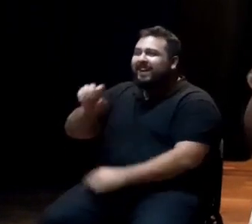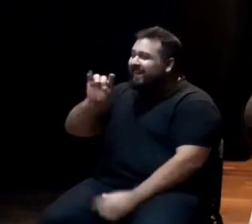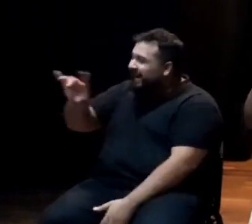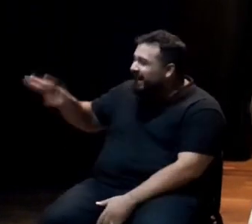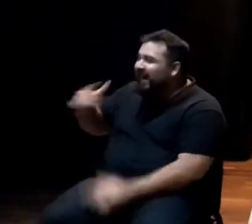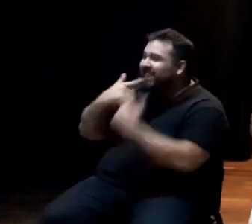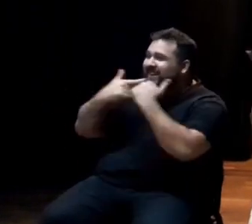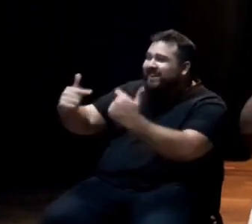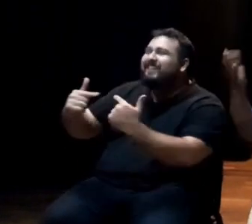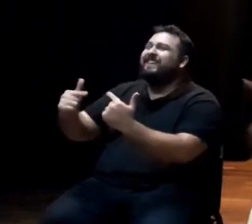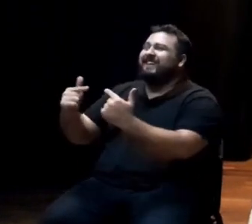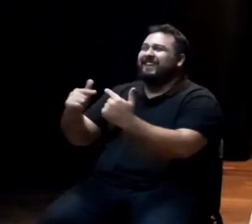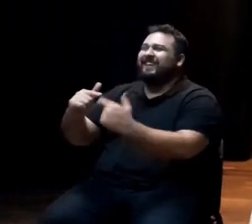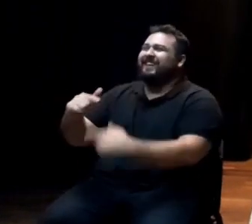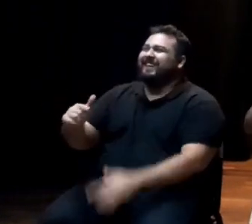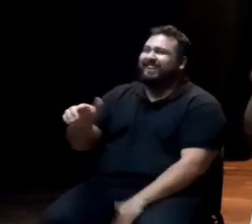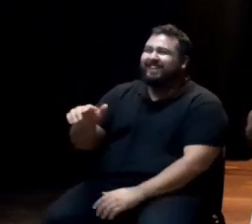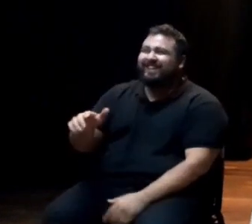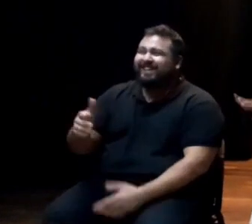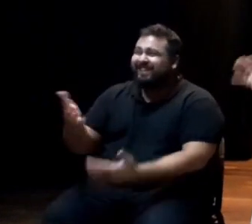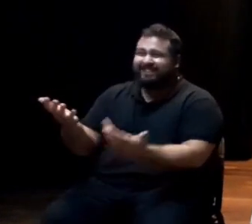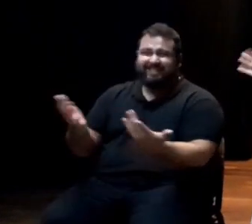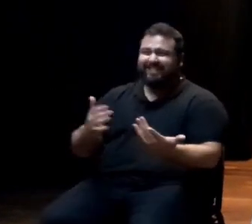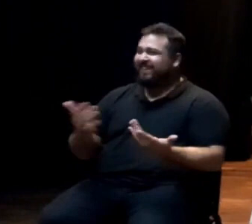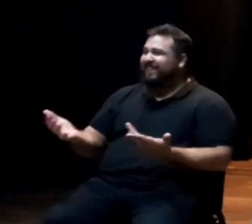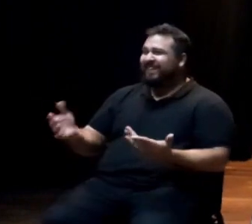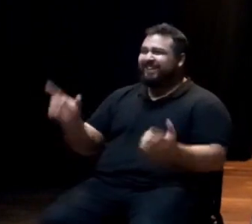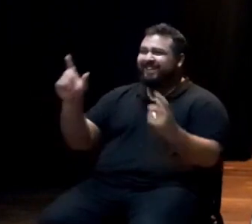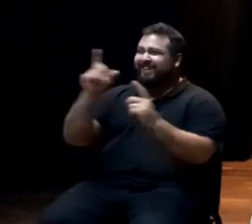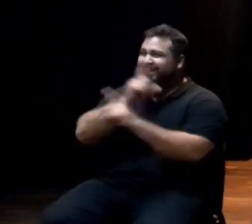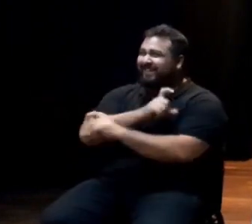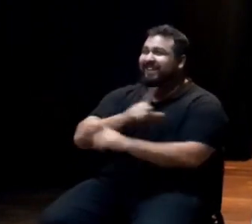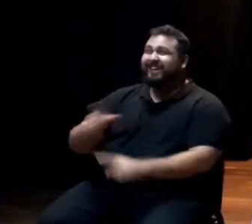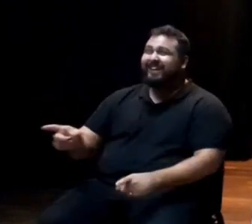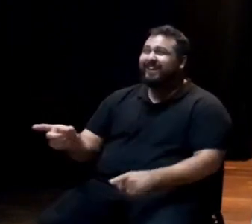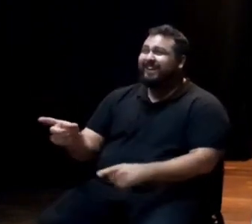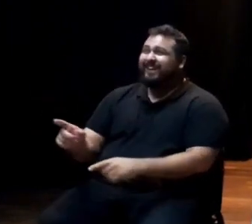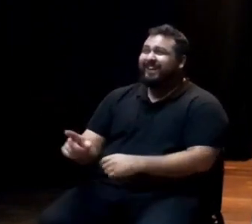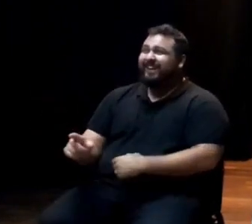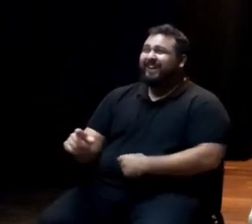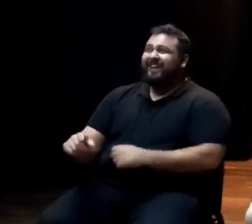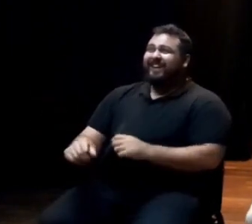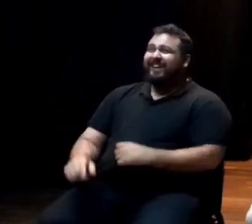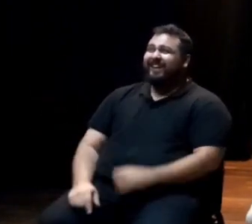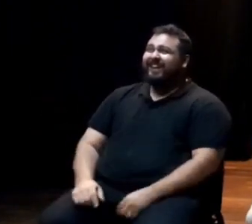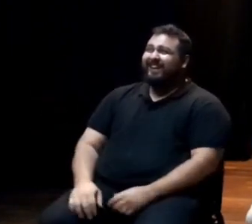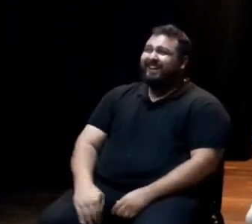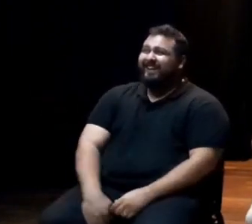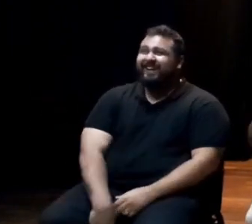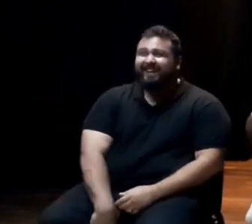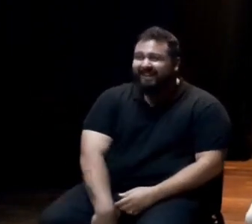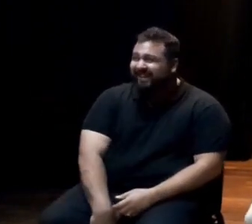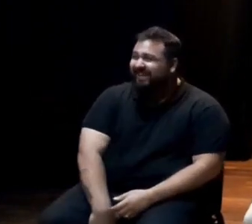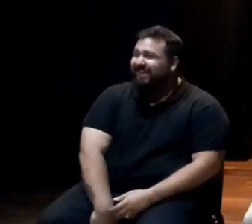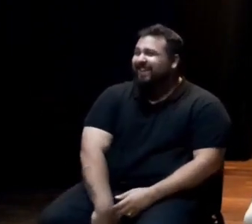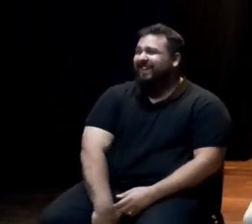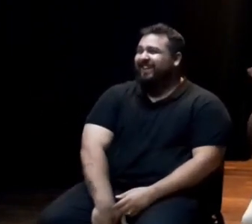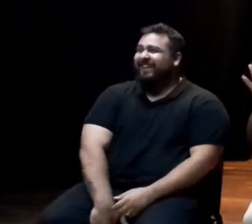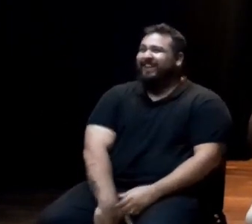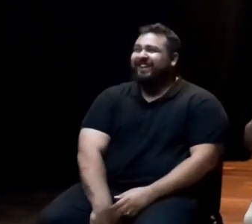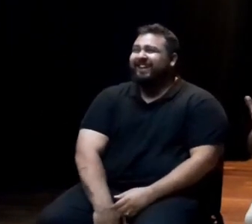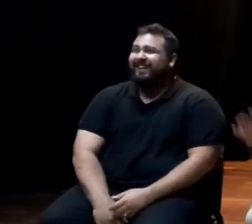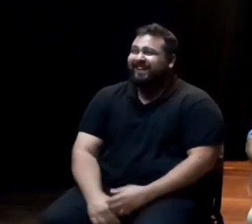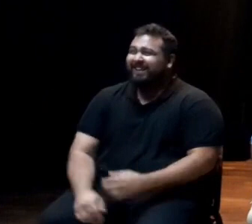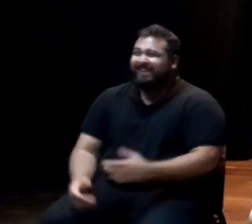exatamente. Só eu queria só ilustrar, para ver se a gente... Calma que ele tá tentando.